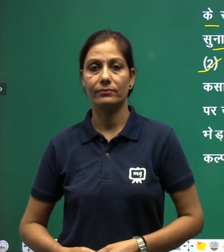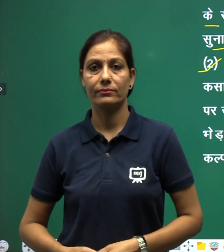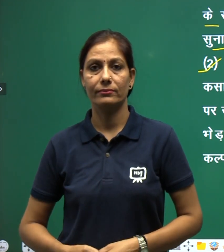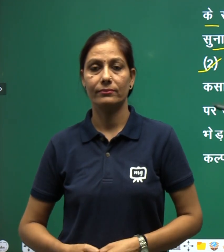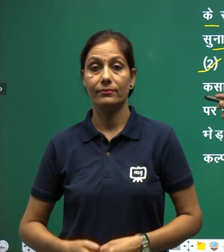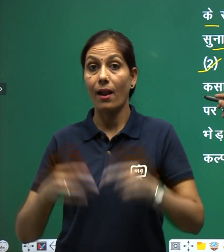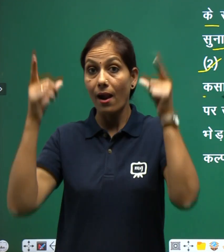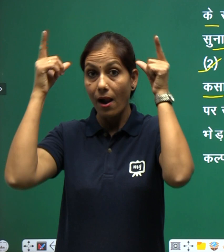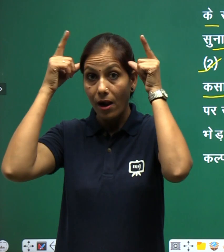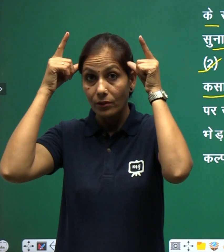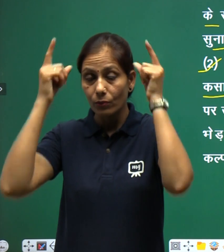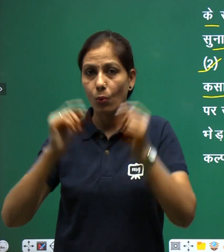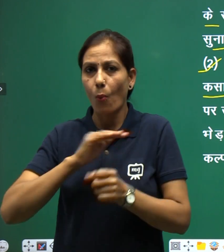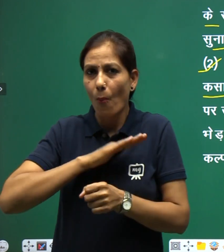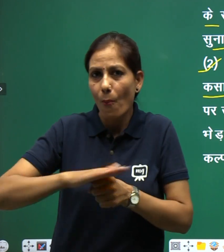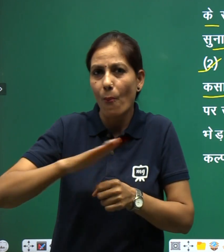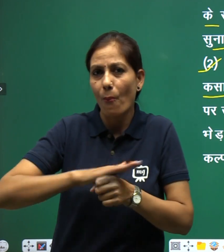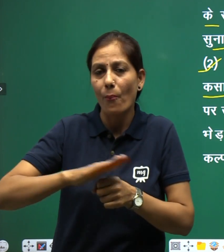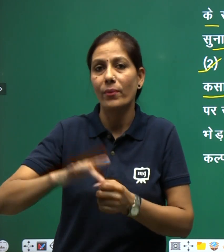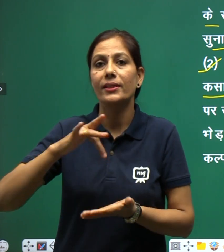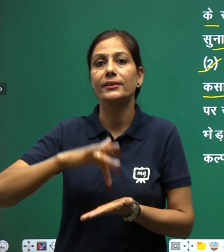कसाई खाने से